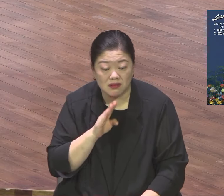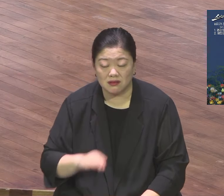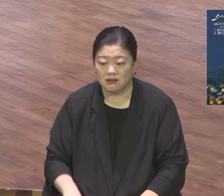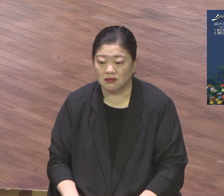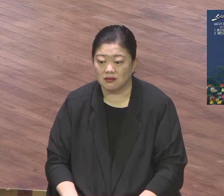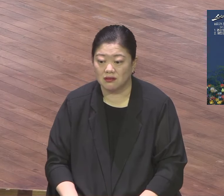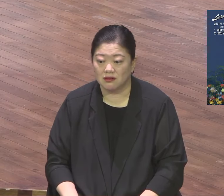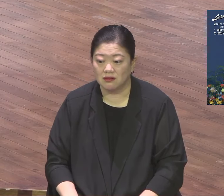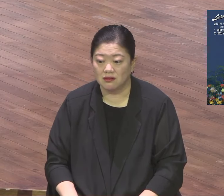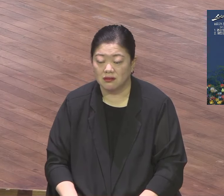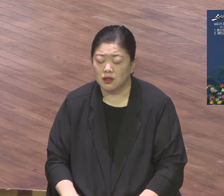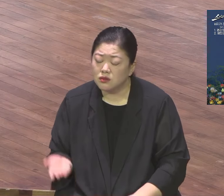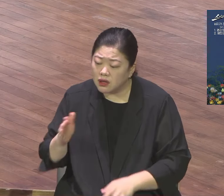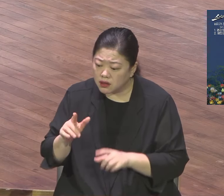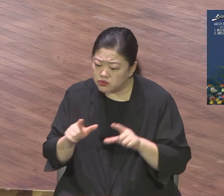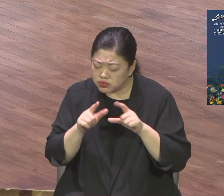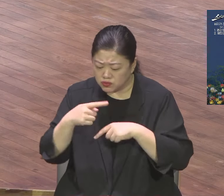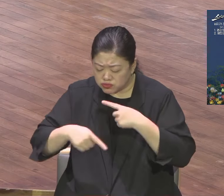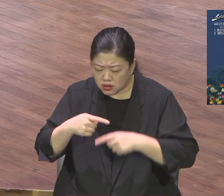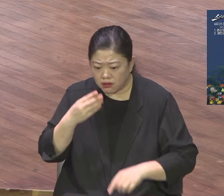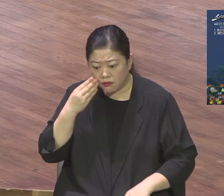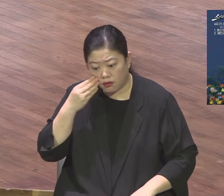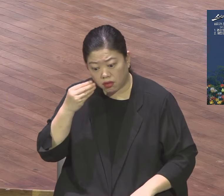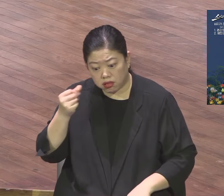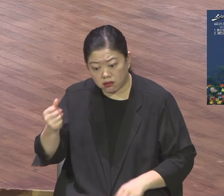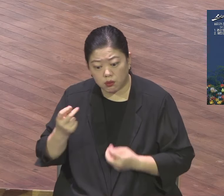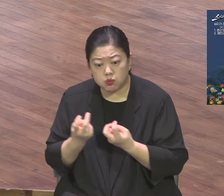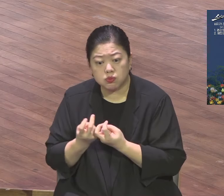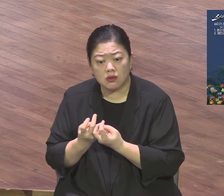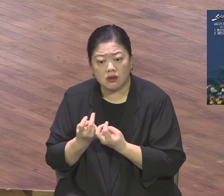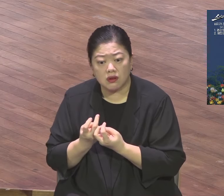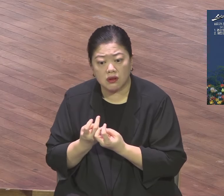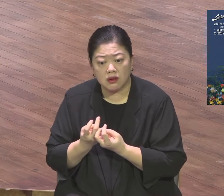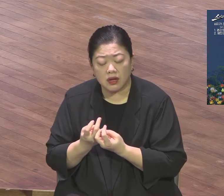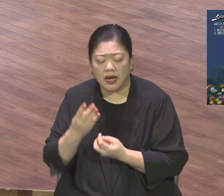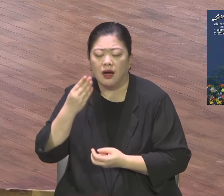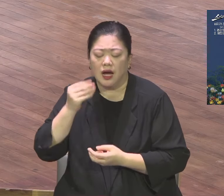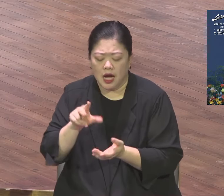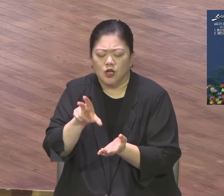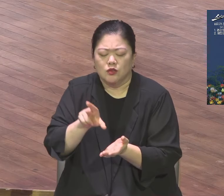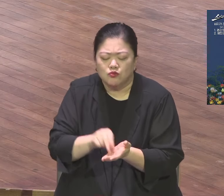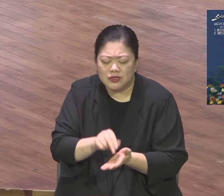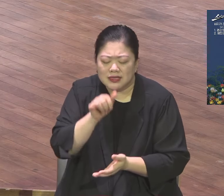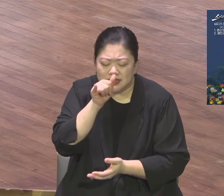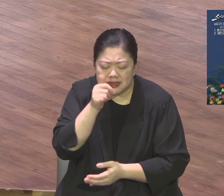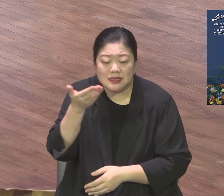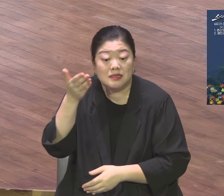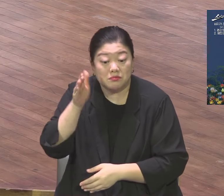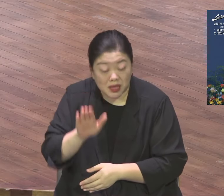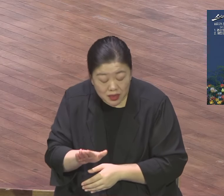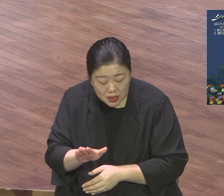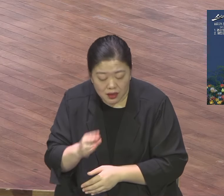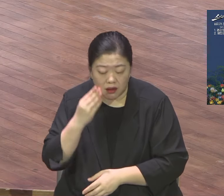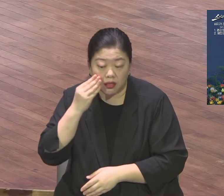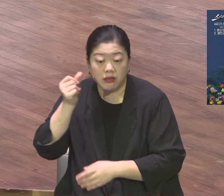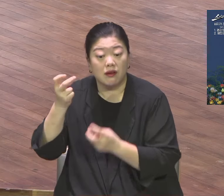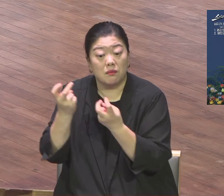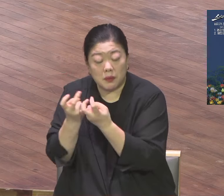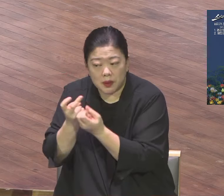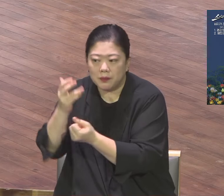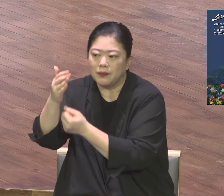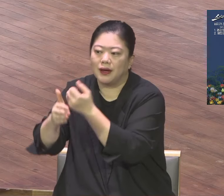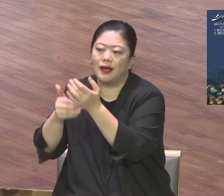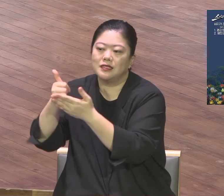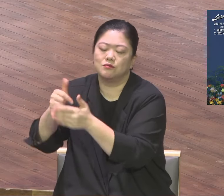그런데 어떻게 평탄할 수 있느냐? 아무 문제 없는 게 아니라니까요. 하나님의 완벽한 인도와 보호가